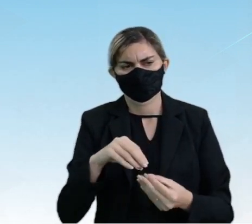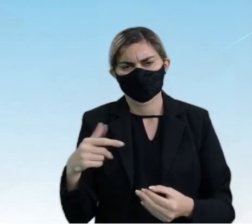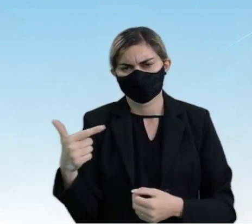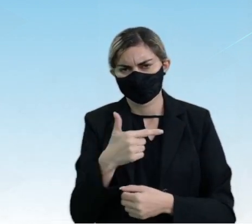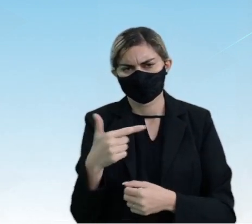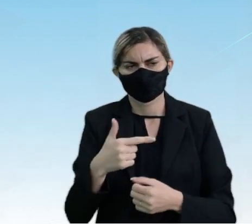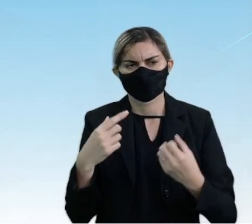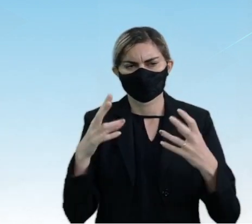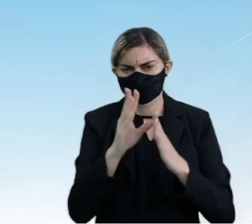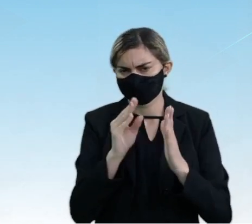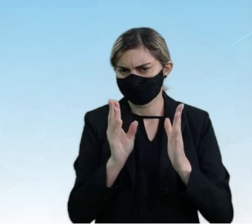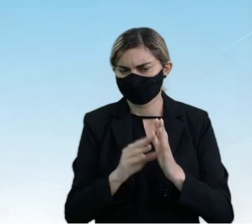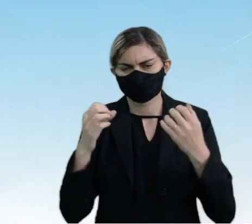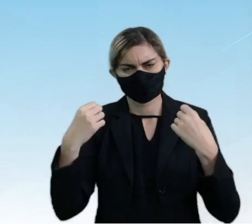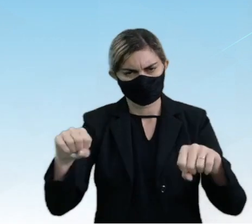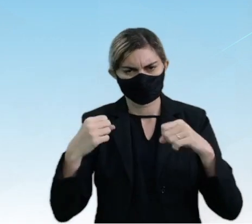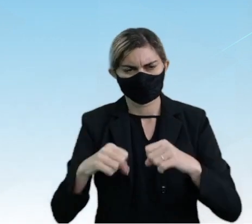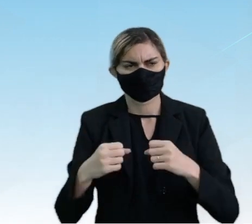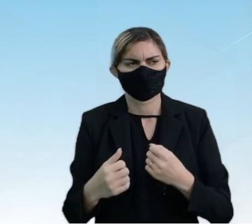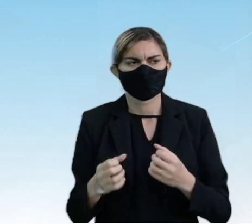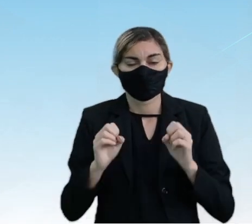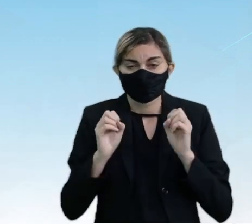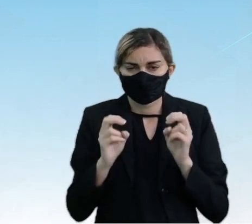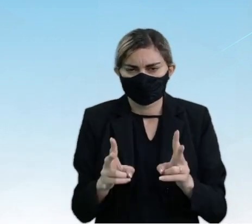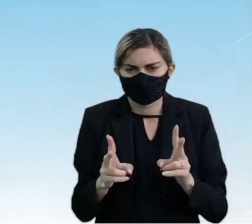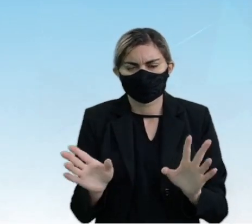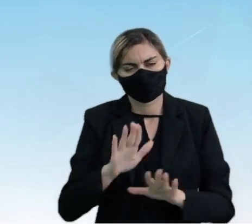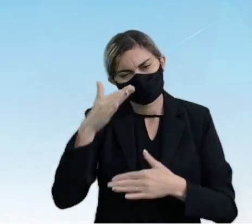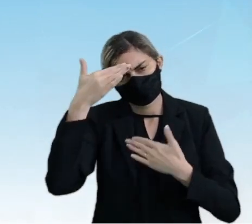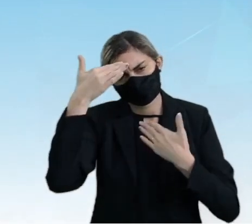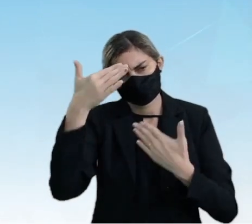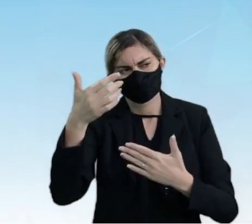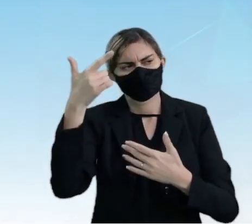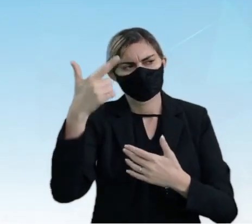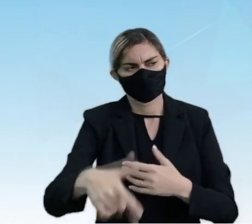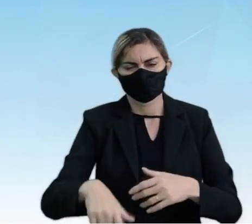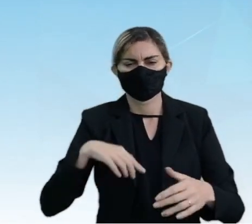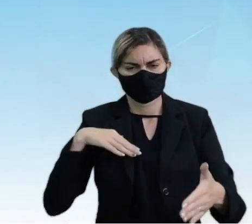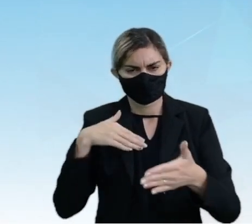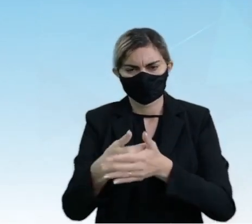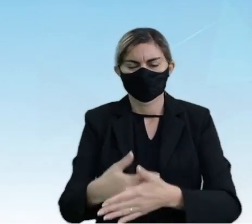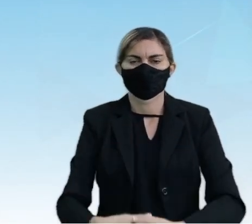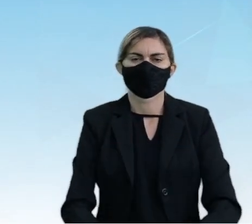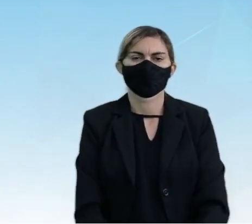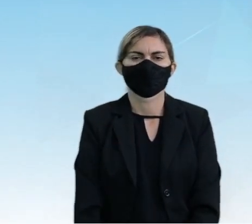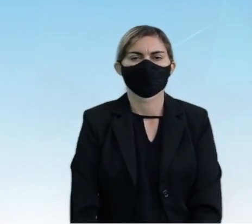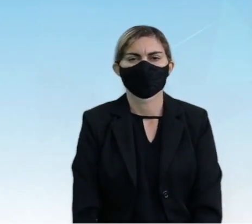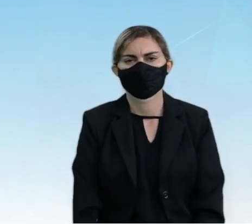conteúdo de ginástica que foi encerrado. Ok? Obrigado por mais uma aula, gente, e até a próxima.